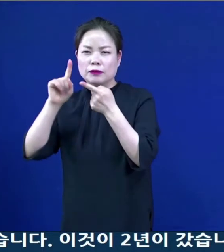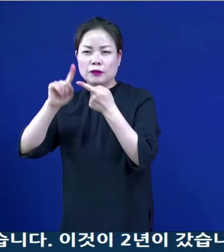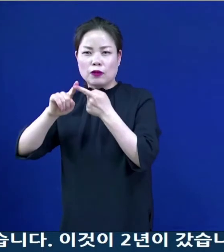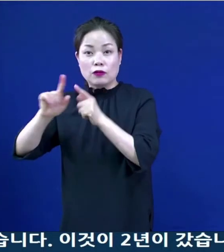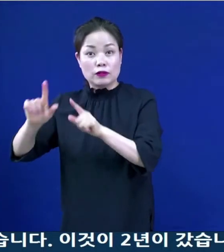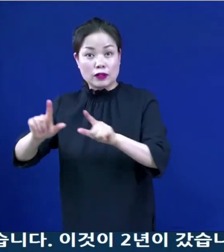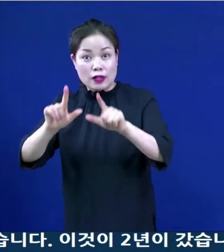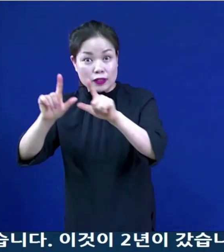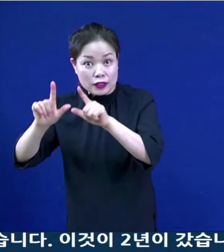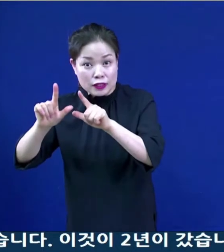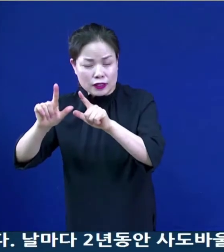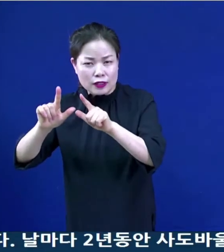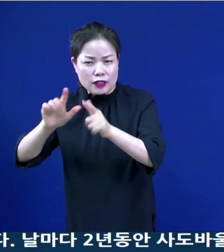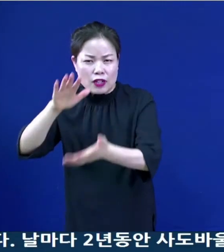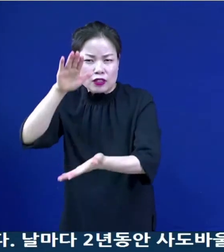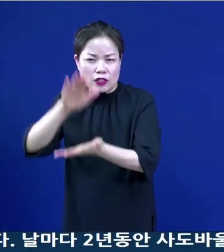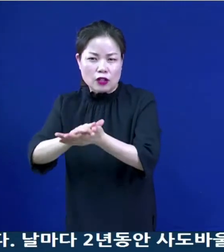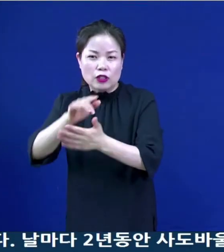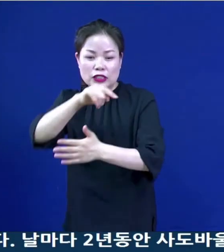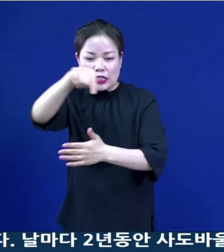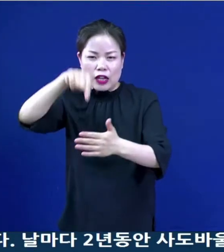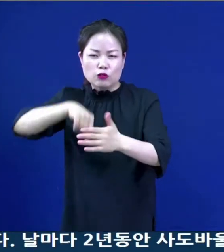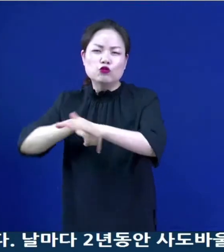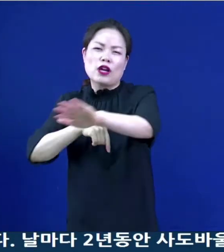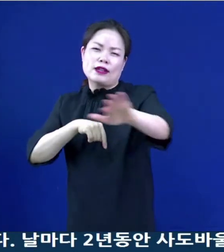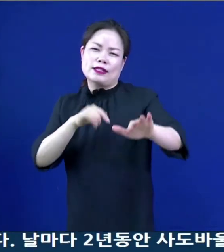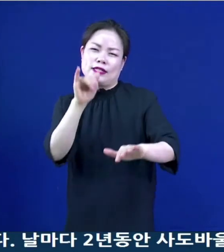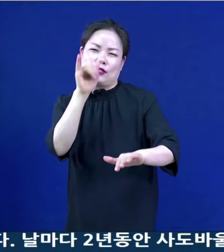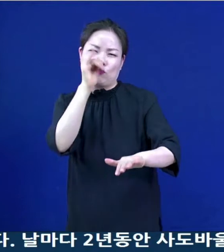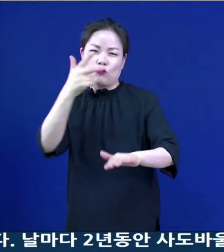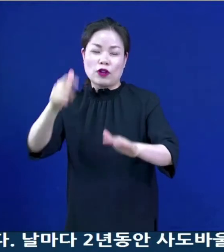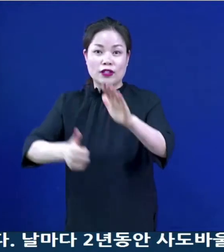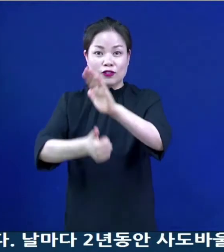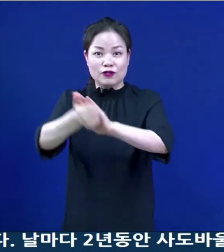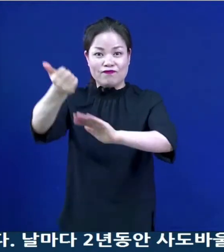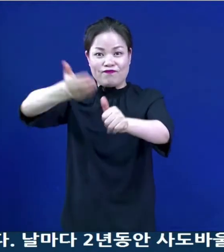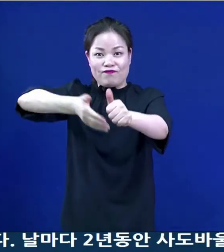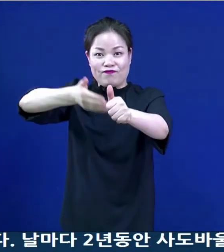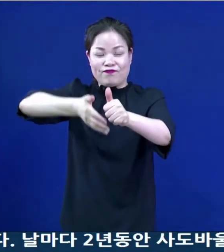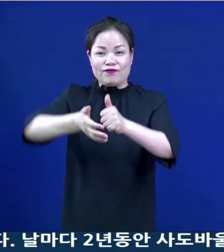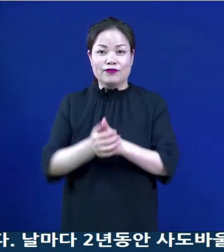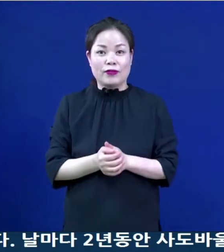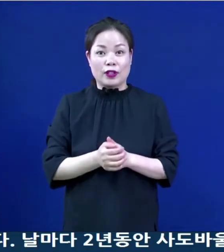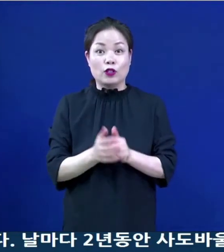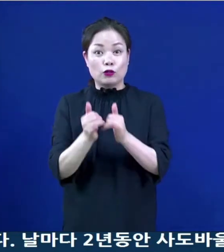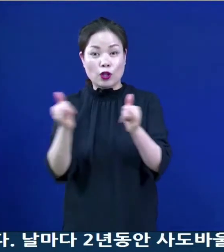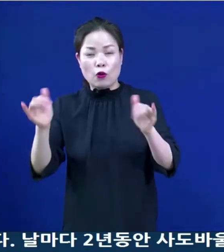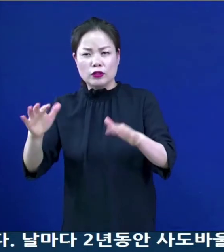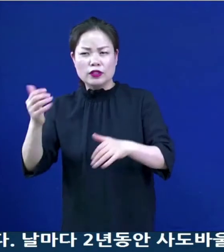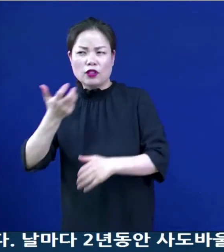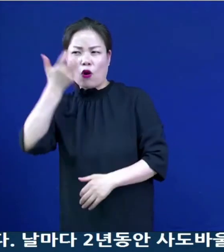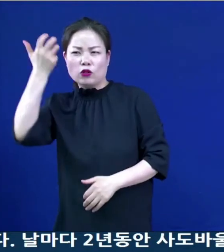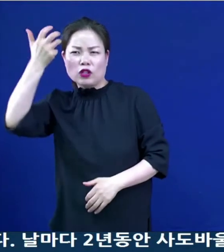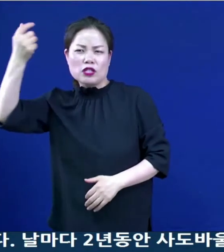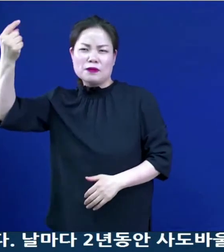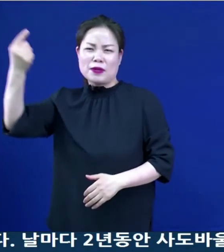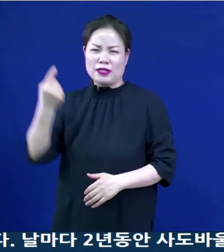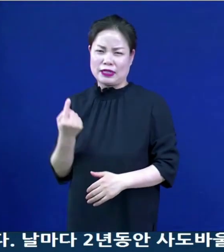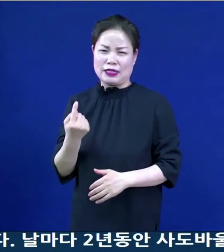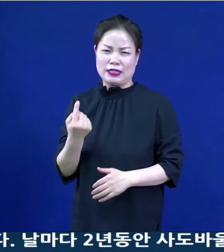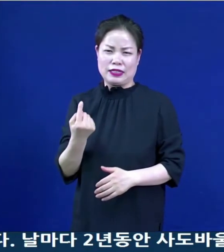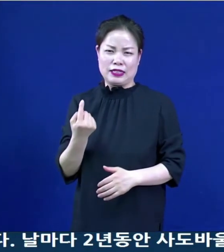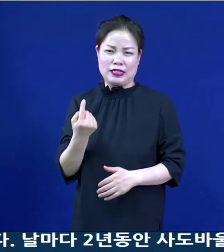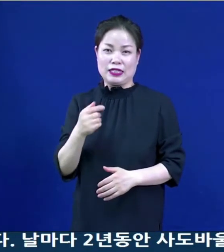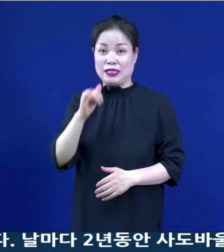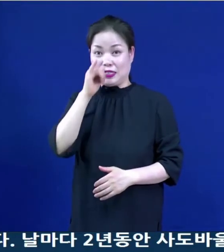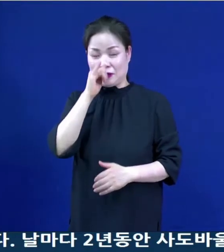보시기를, 그런 열정이 오늘 우리 안에 일어나기를 주 안에서 소망합니다. 그런 분들에게 오늘 성령이 임하시면 정말 되는 역사가